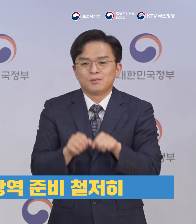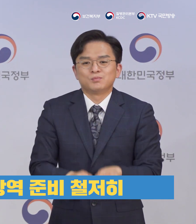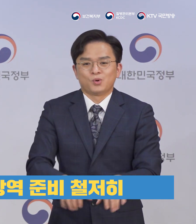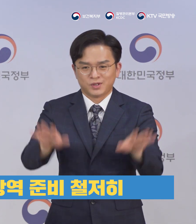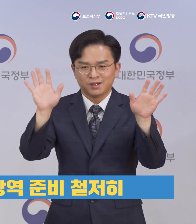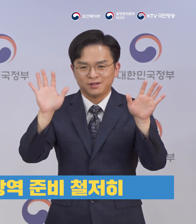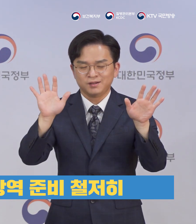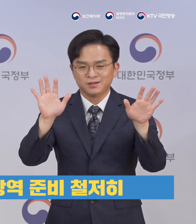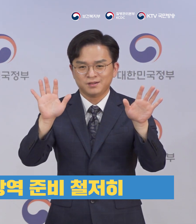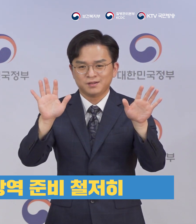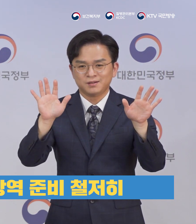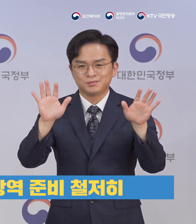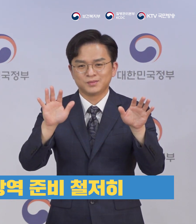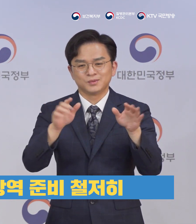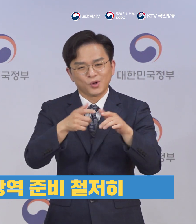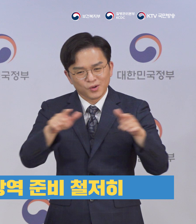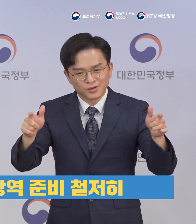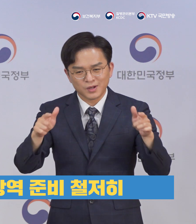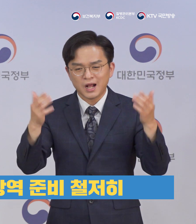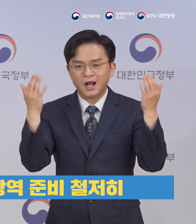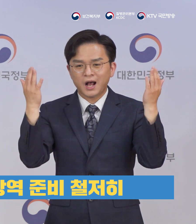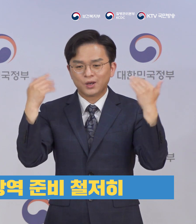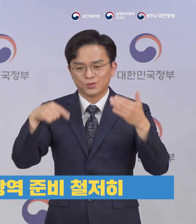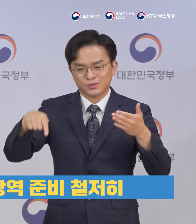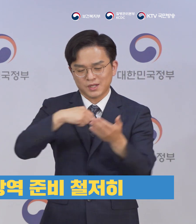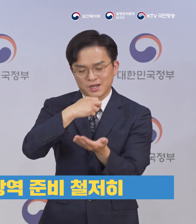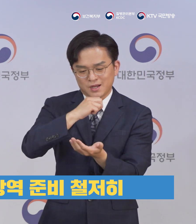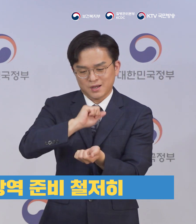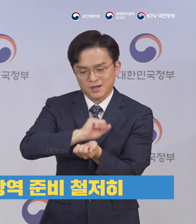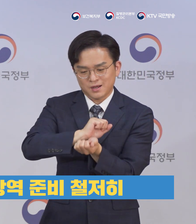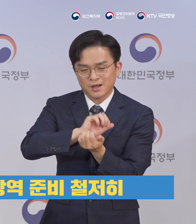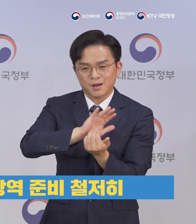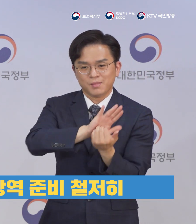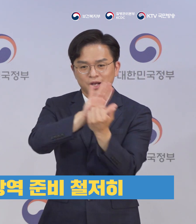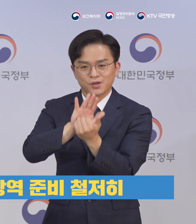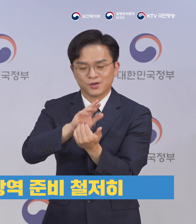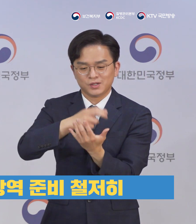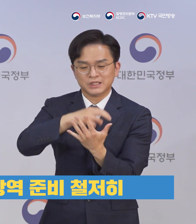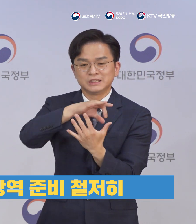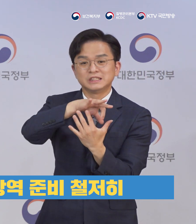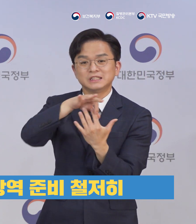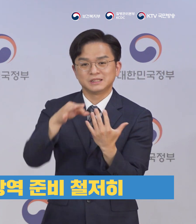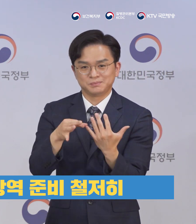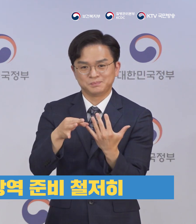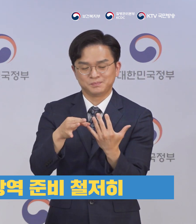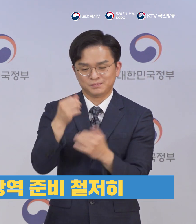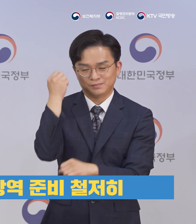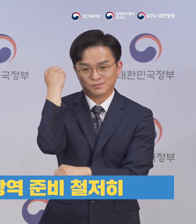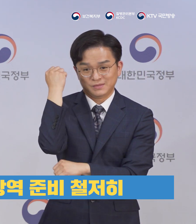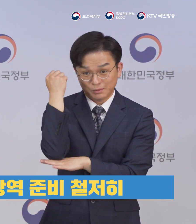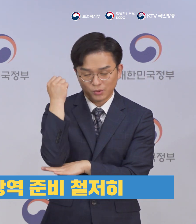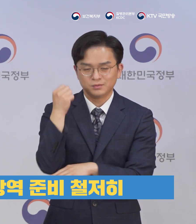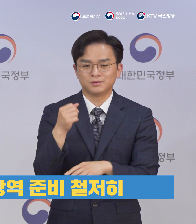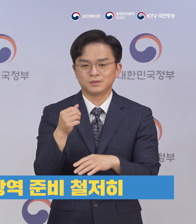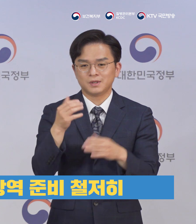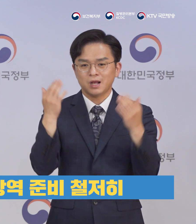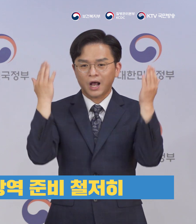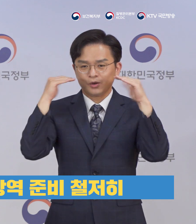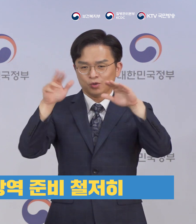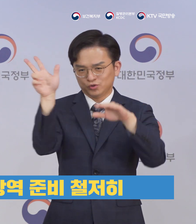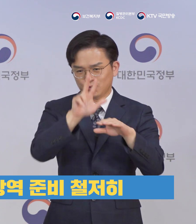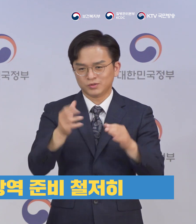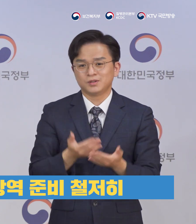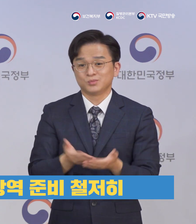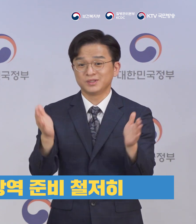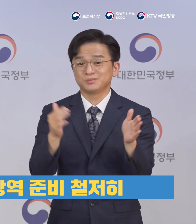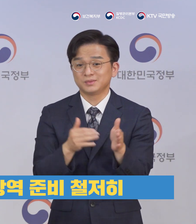즉시 모든 학생과 교직원을 기가 조치하도록 안내하는 등 내용을 담은 방역 지침을 학교에